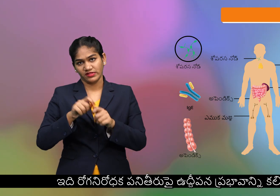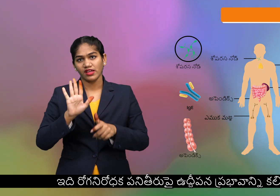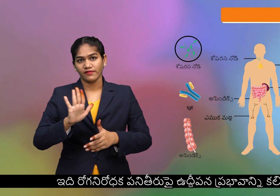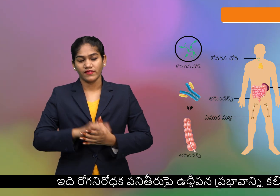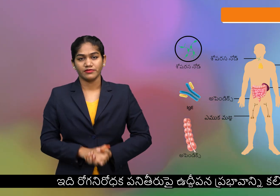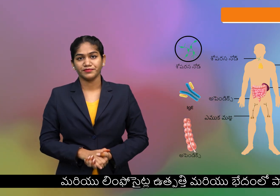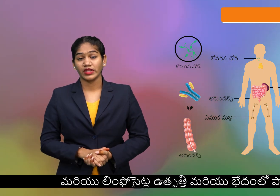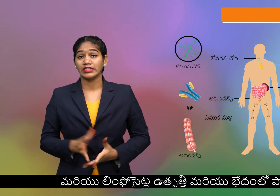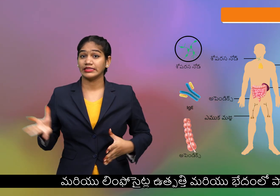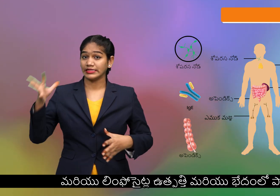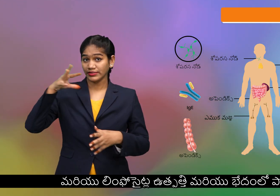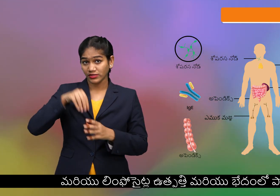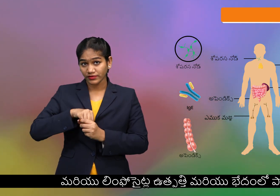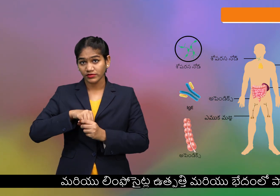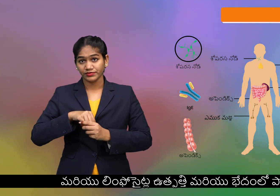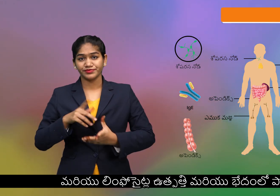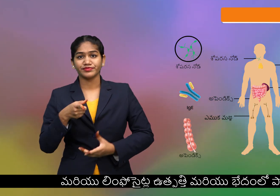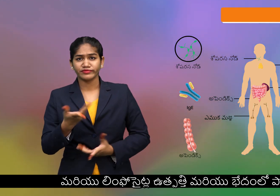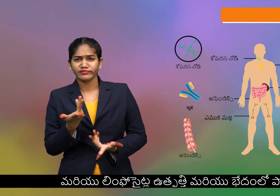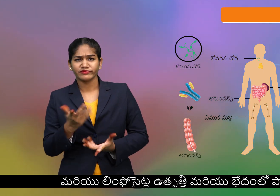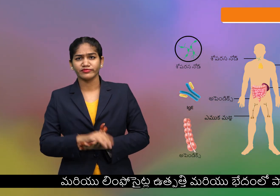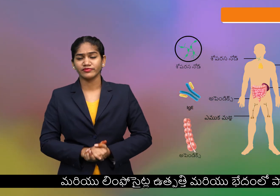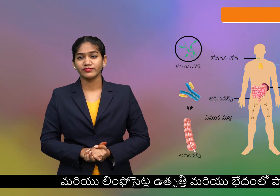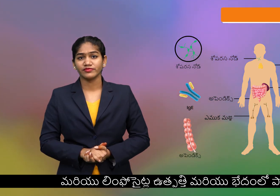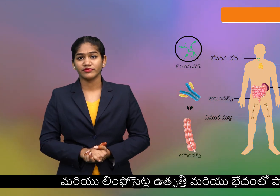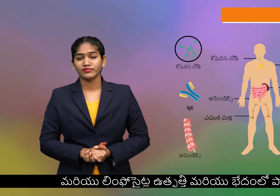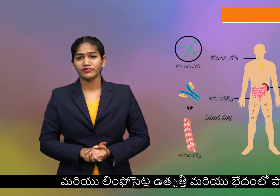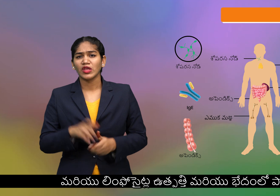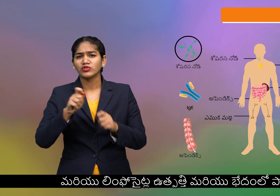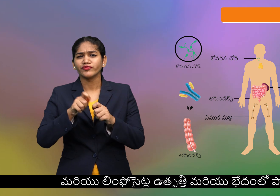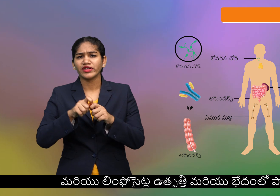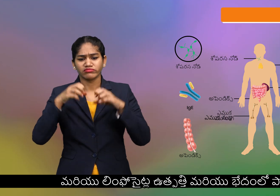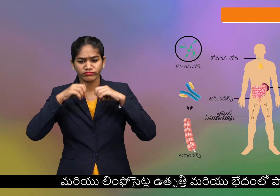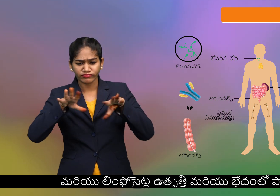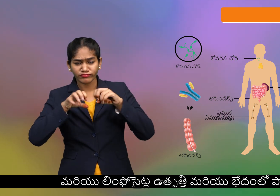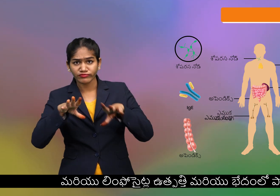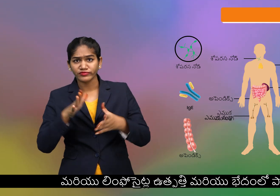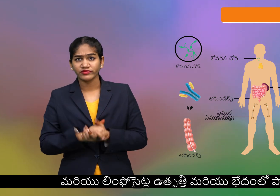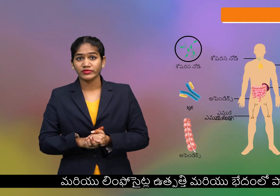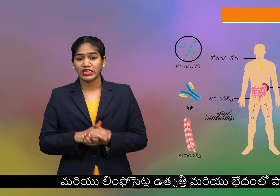మరియు లింఫోసైట్ల ఉత్పత్తి మరియు భేదంలో పాల్గొంటుంది.